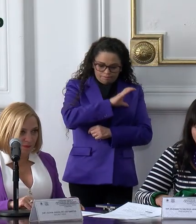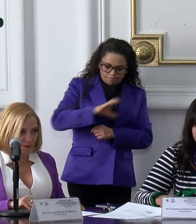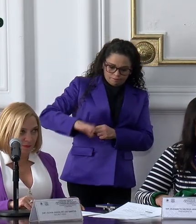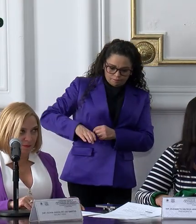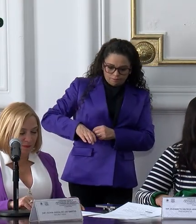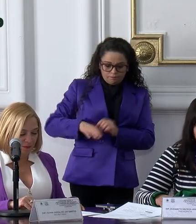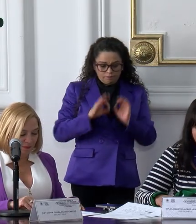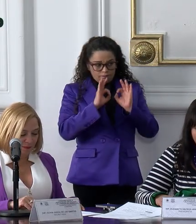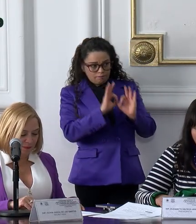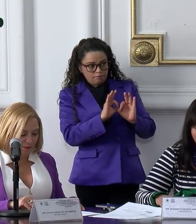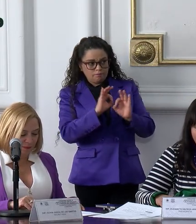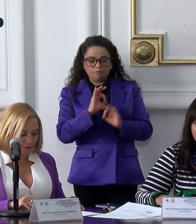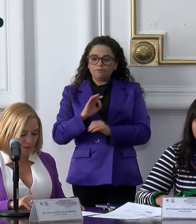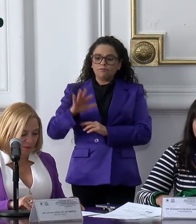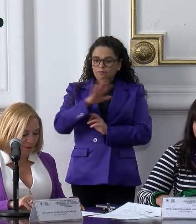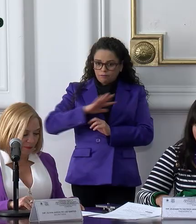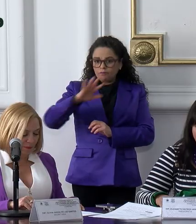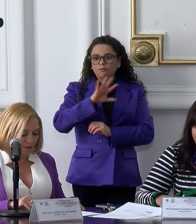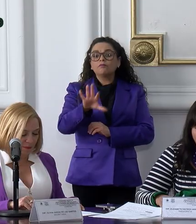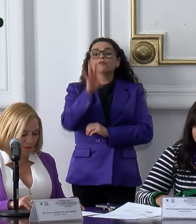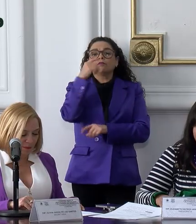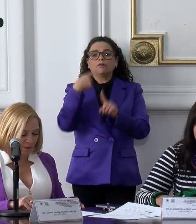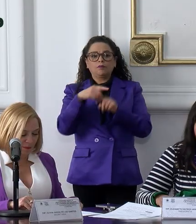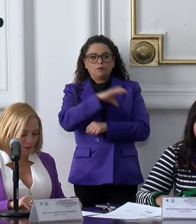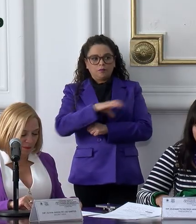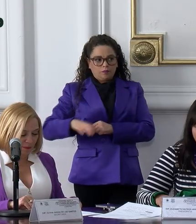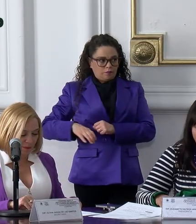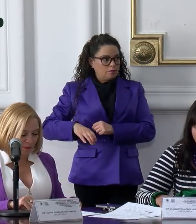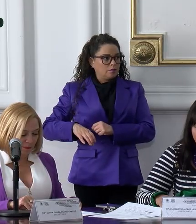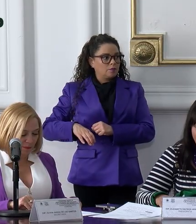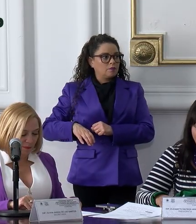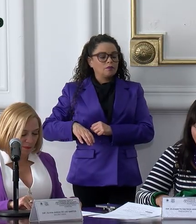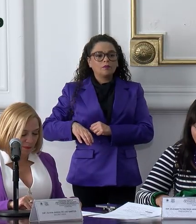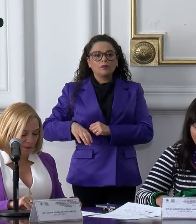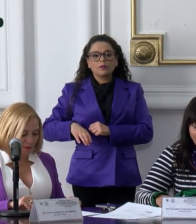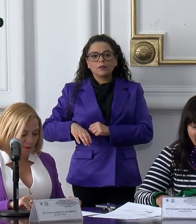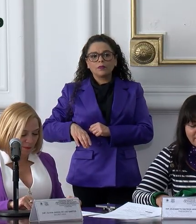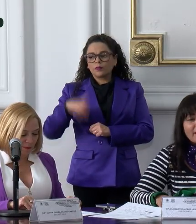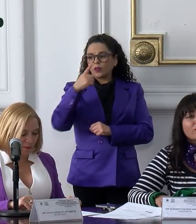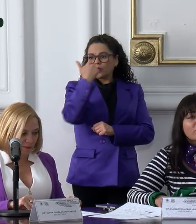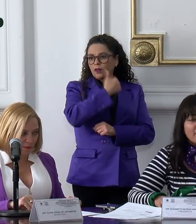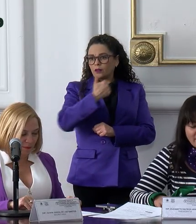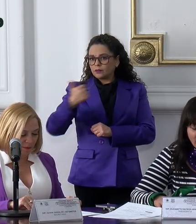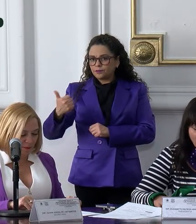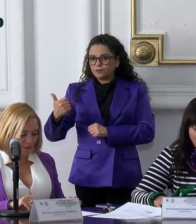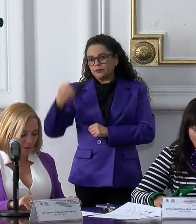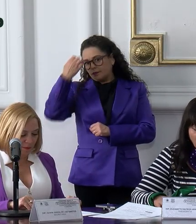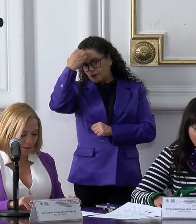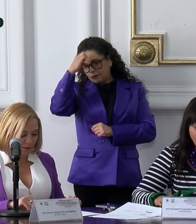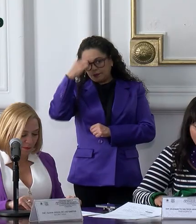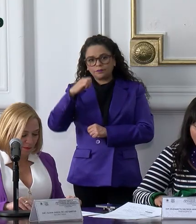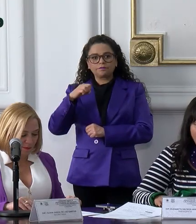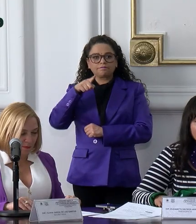asegurando transparencia y apego al marco normativo, siendo estos: A, el currículum vitae de cada aspirante que detalla su experiencia y